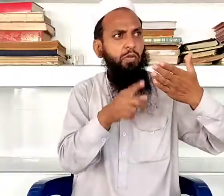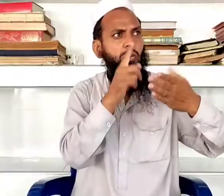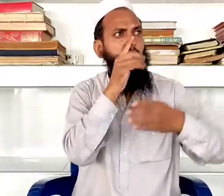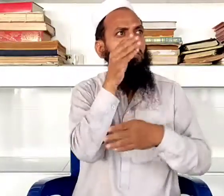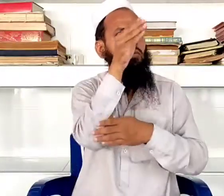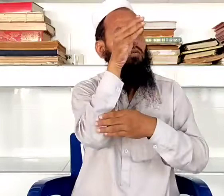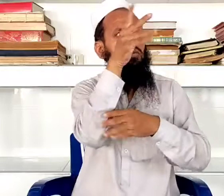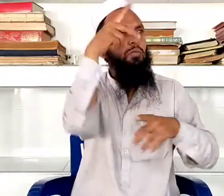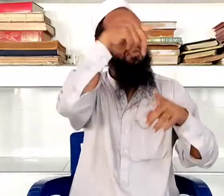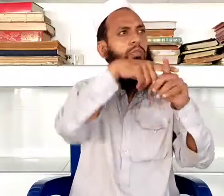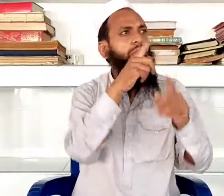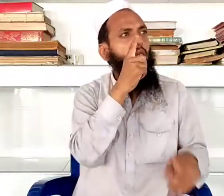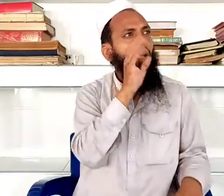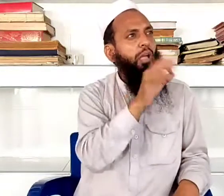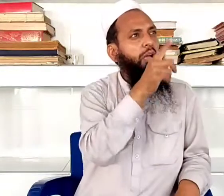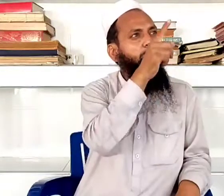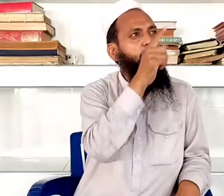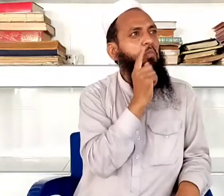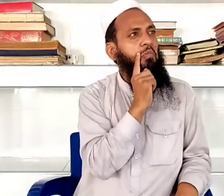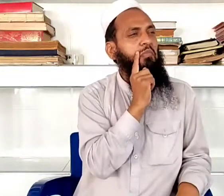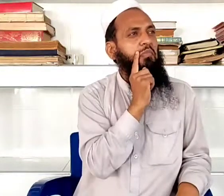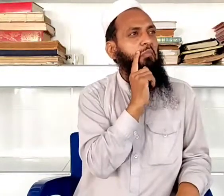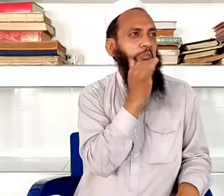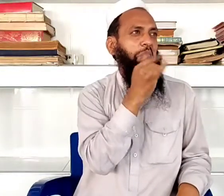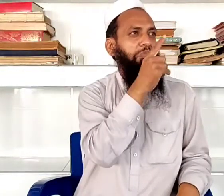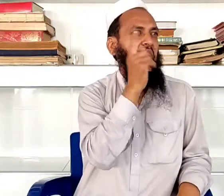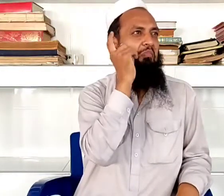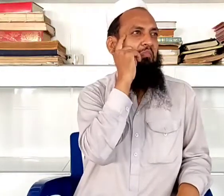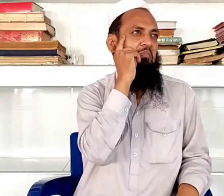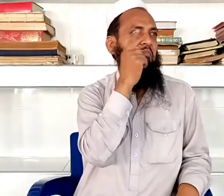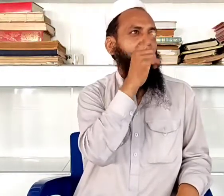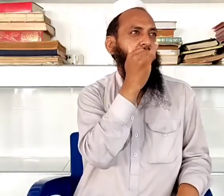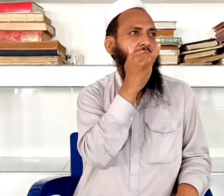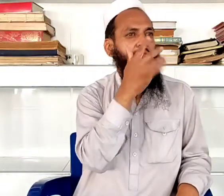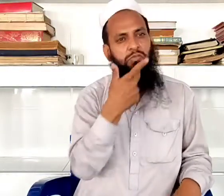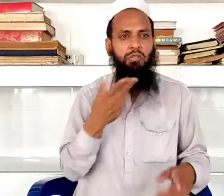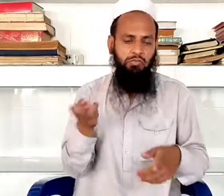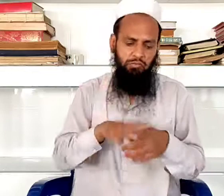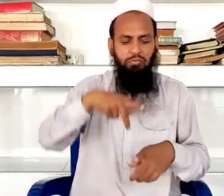سفر کر رہی ہے